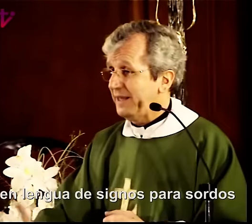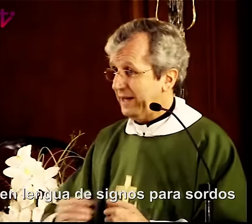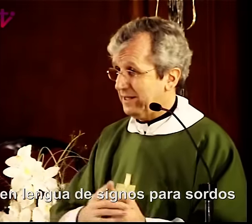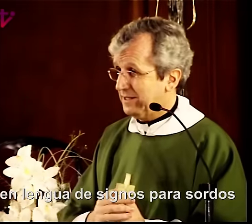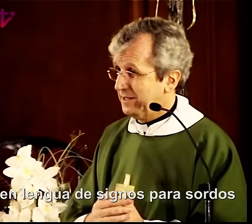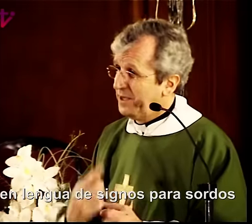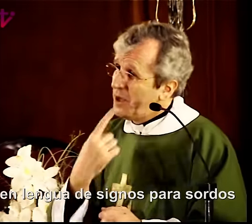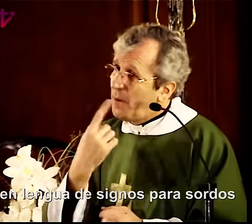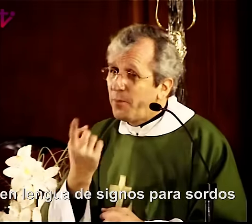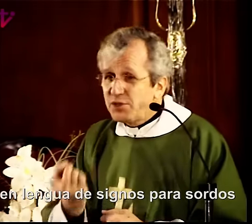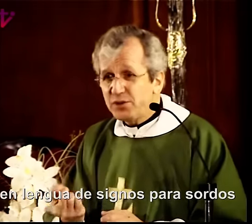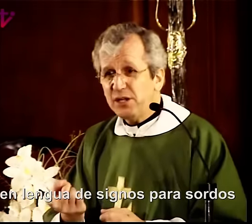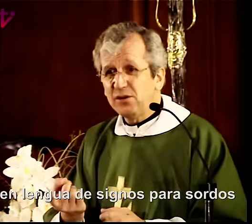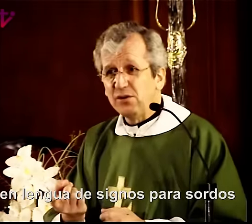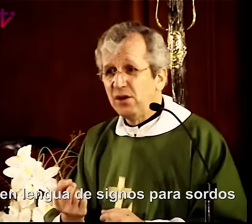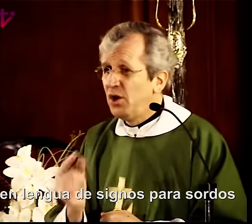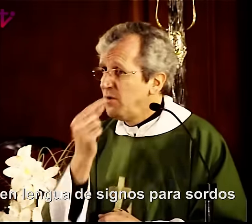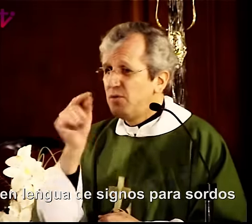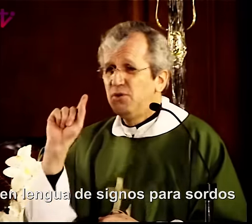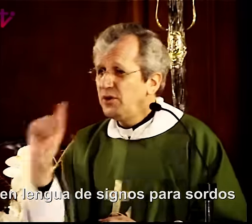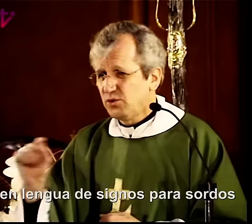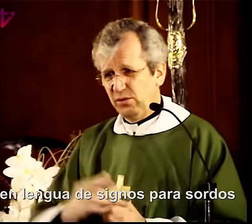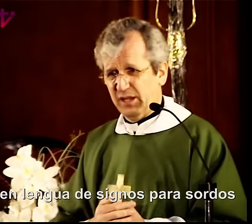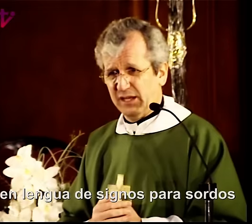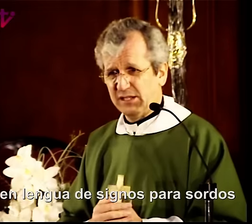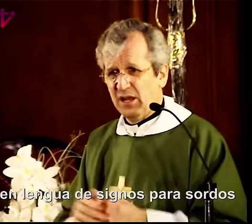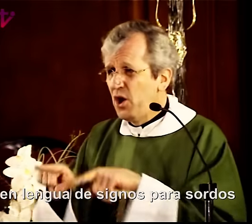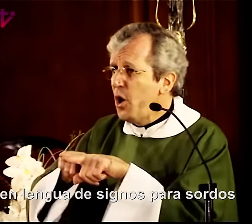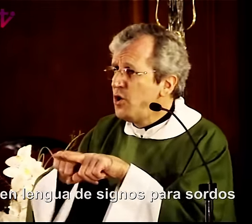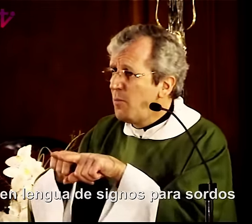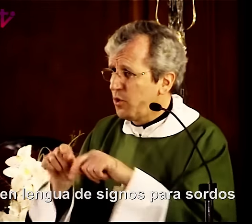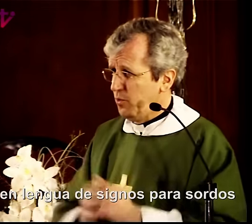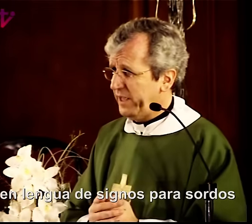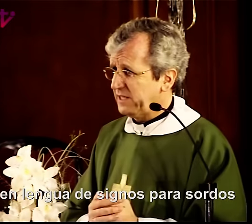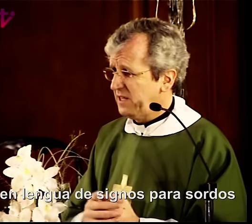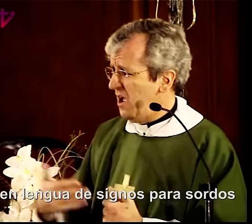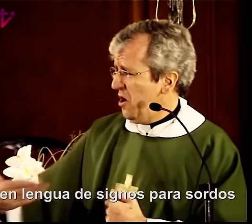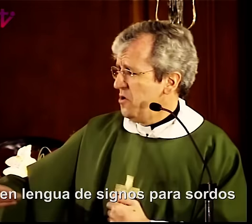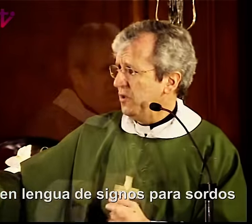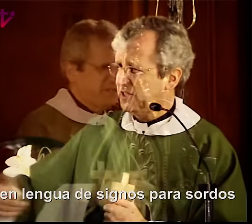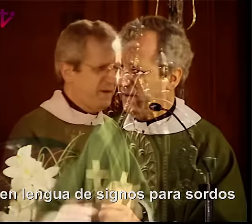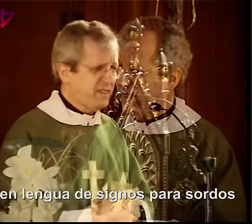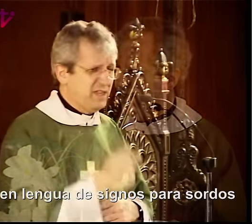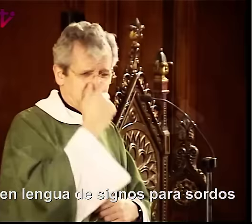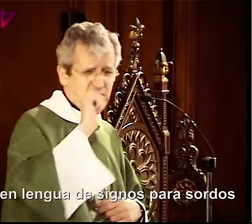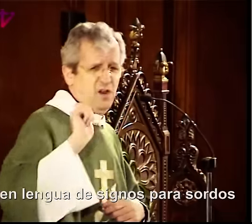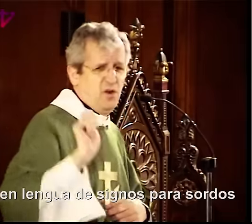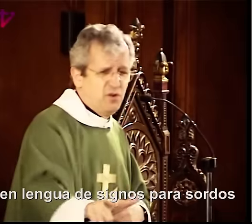matarás, pues yo os digo, no insultes, no murmures, no desprecies, no dejes